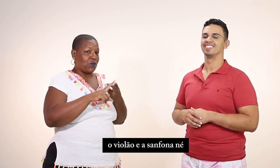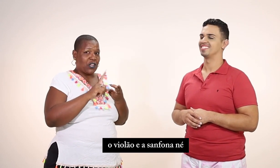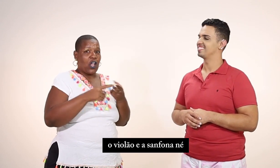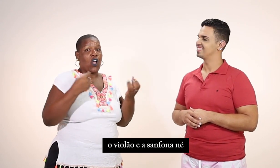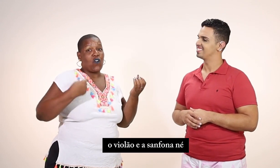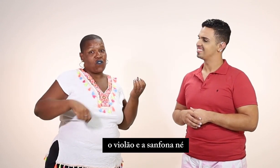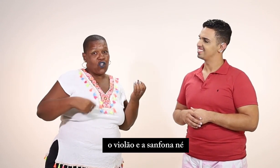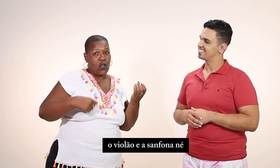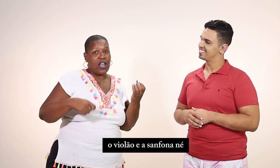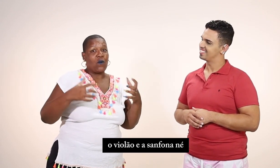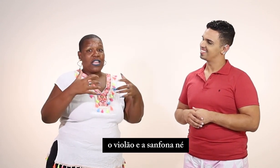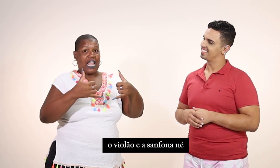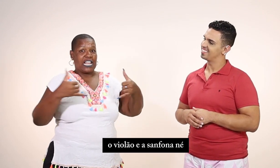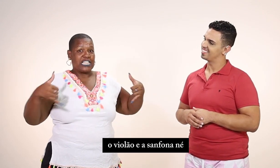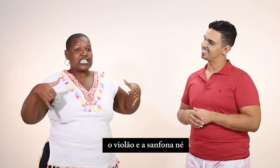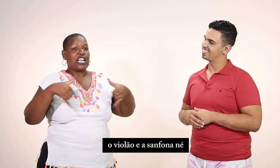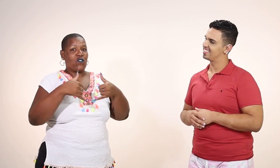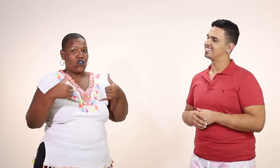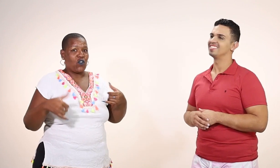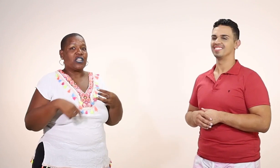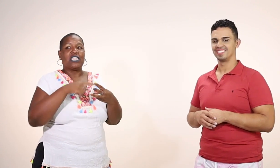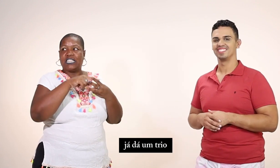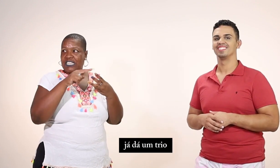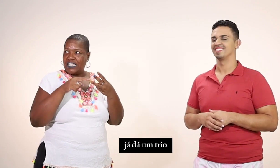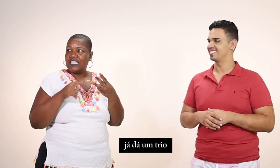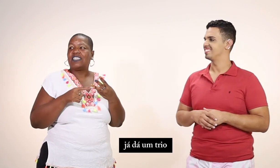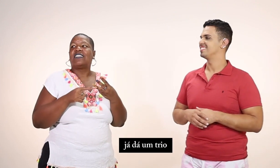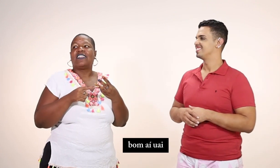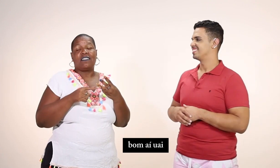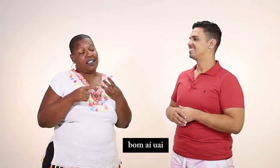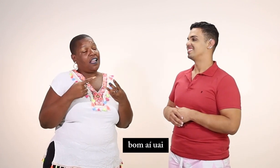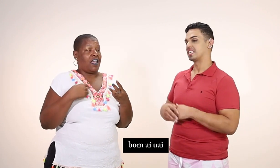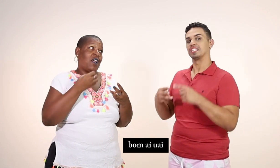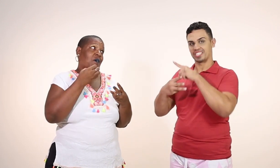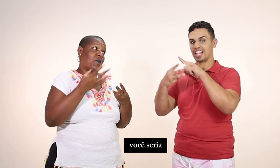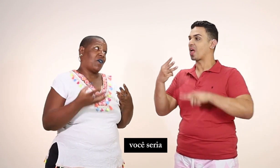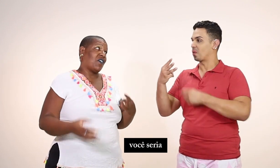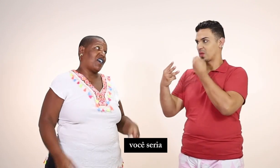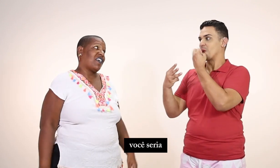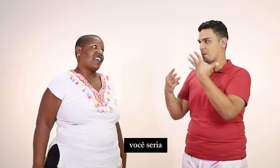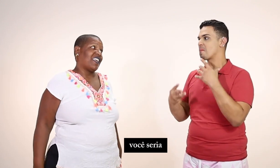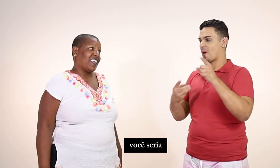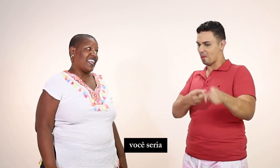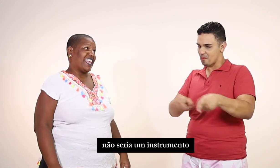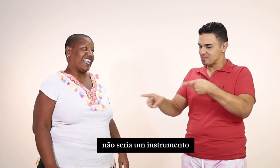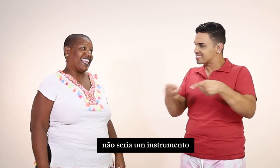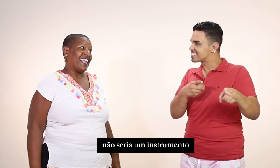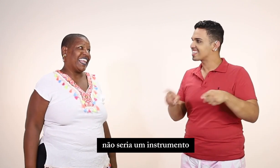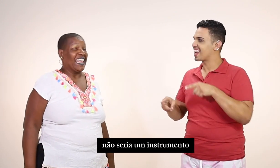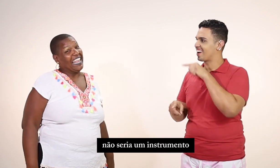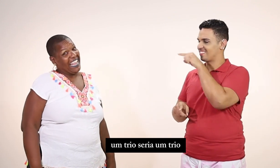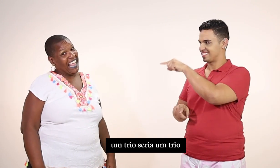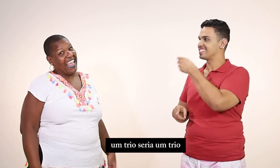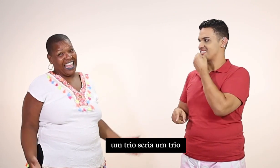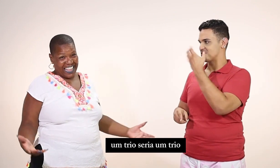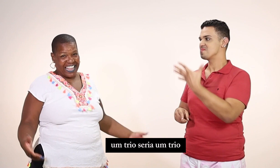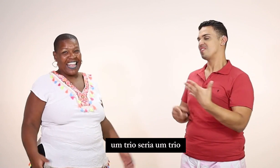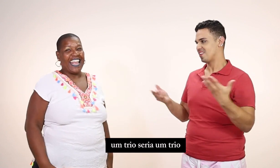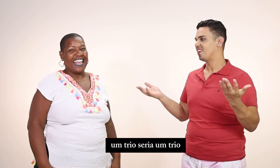violão e a sanfona, né? Não, já dá um trio bom aí, ué. Você seria, não Uma seria um banda, instrumento, um você trio. seria